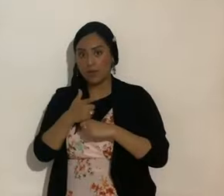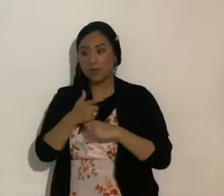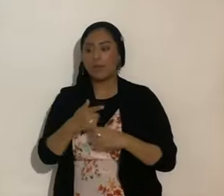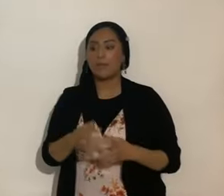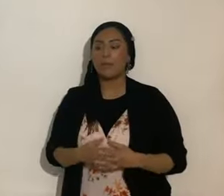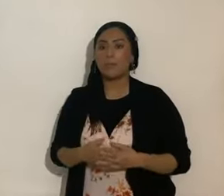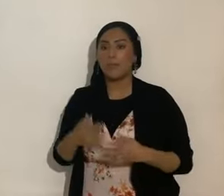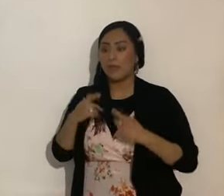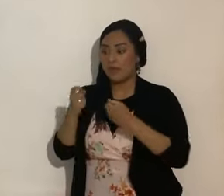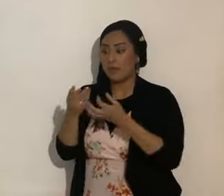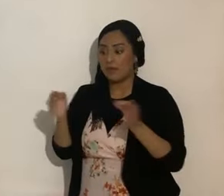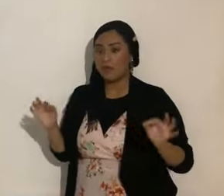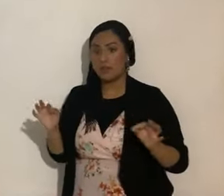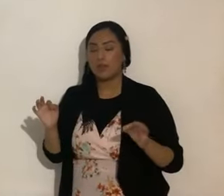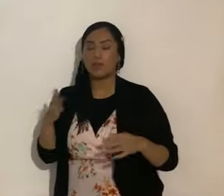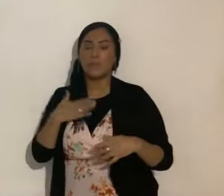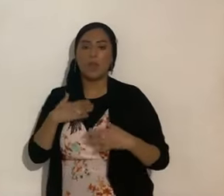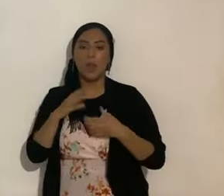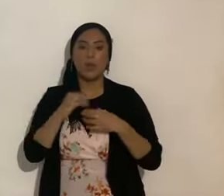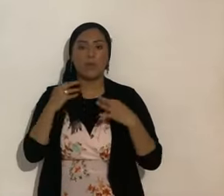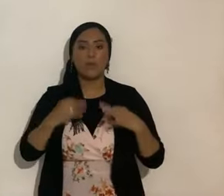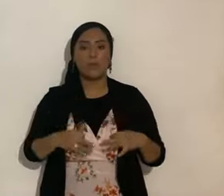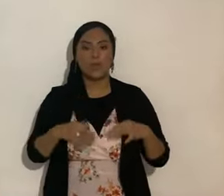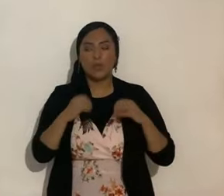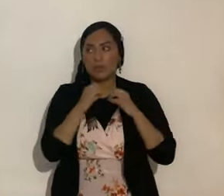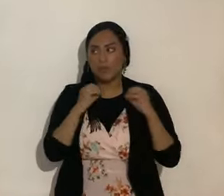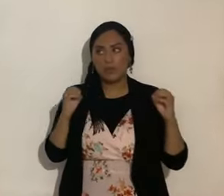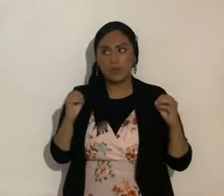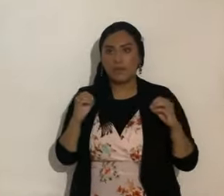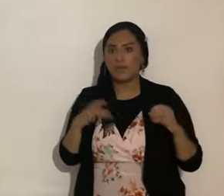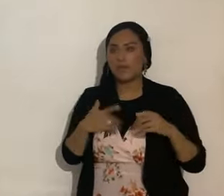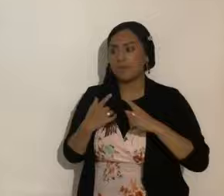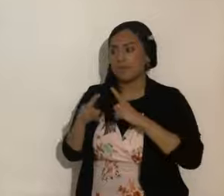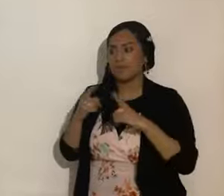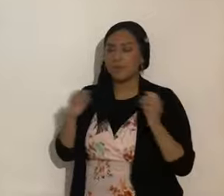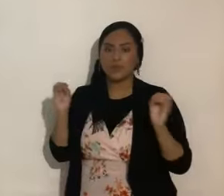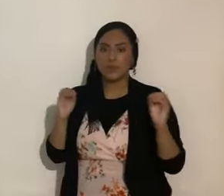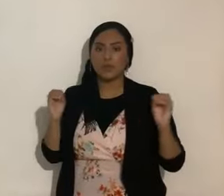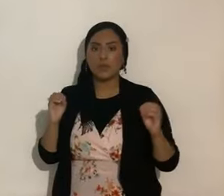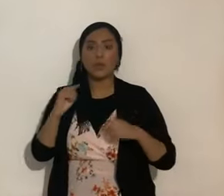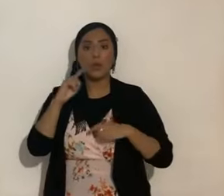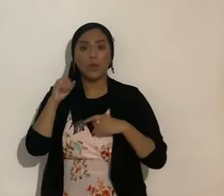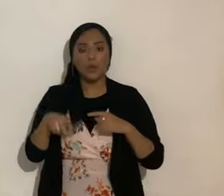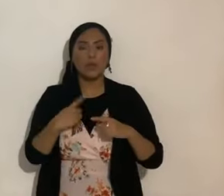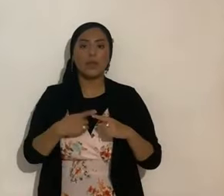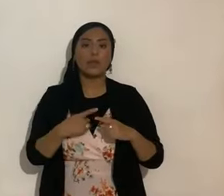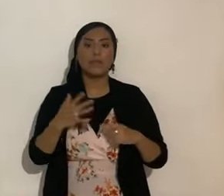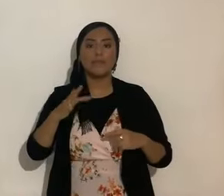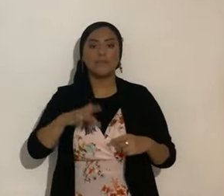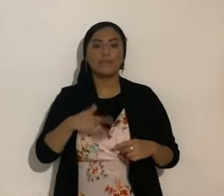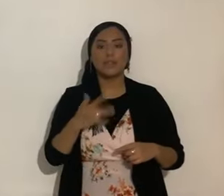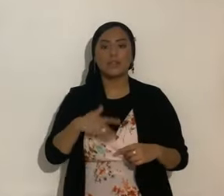consulta, esa es decisión mía y nadie tiene por qué sentirse ofendido. Cuando se siente